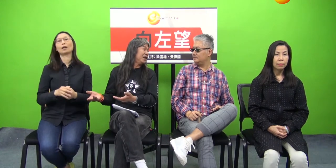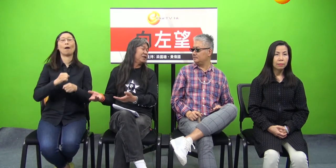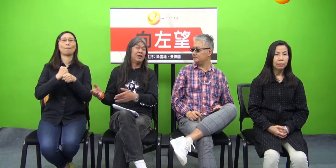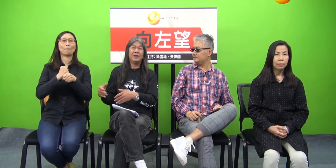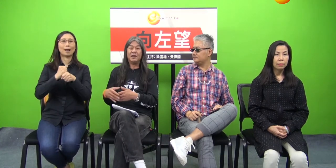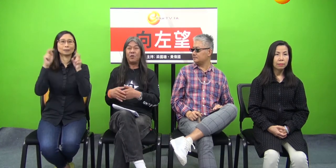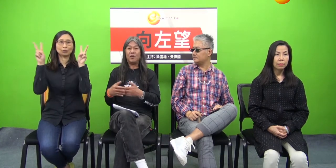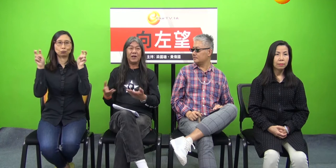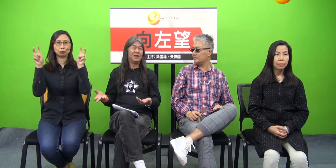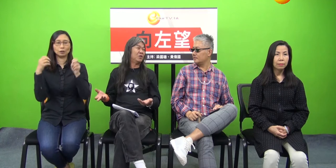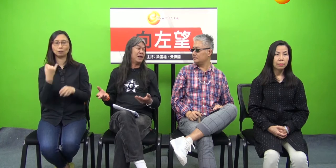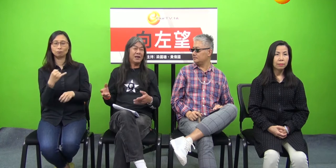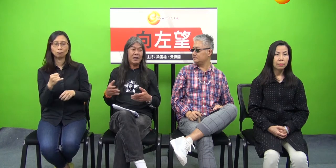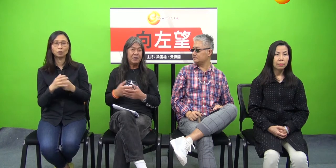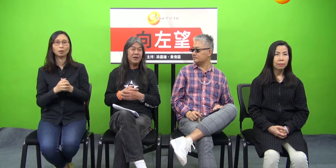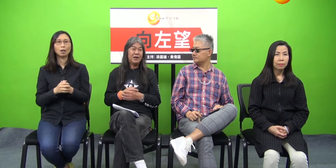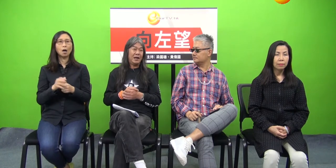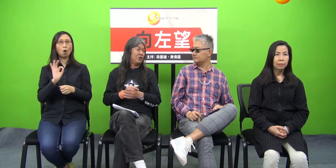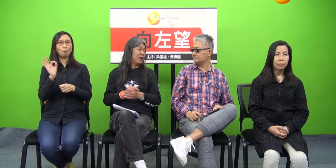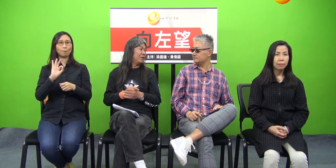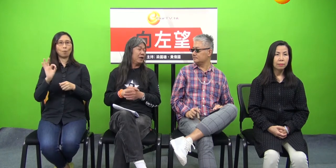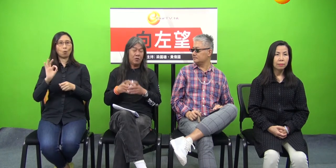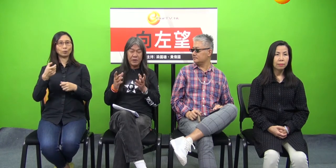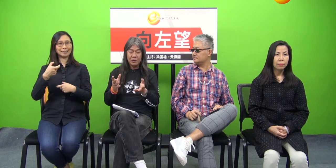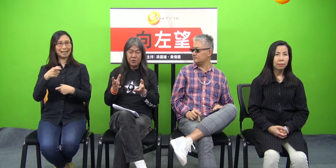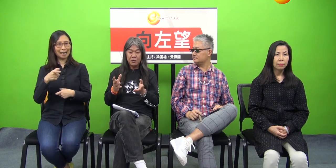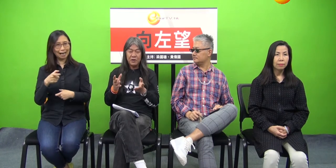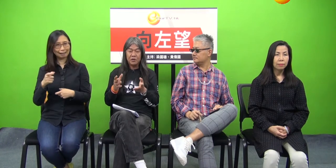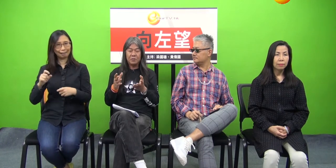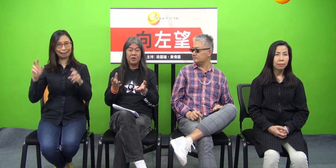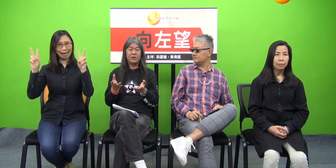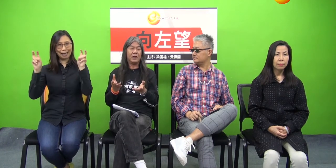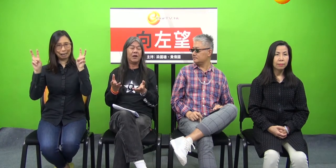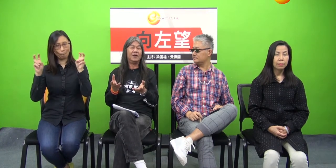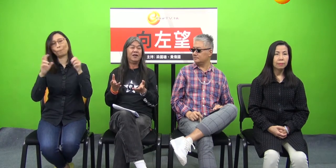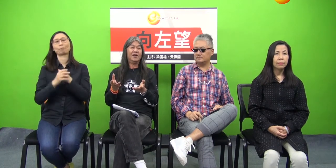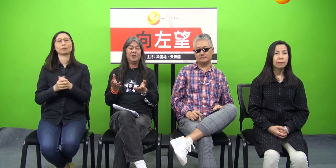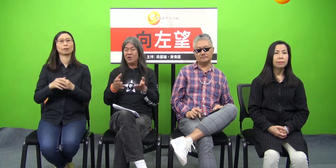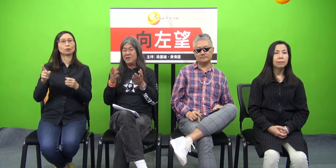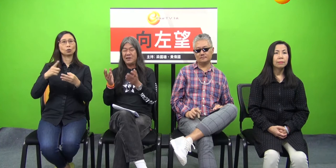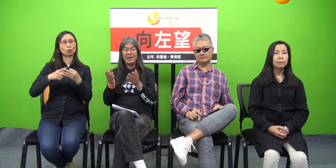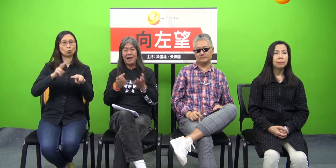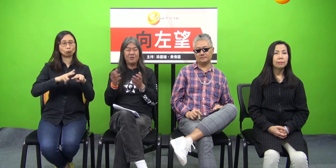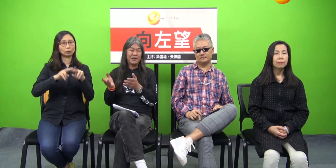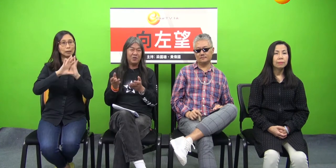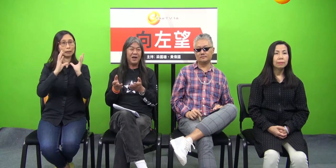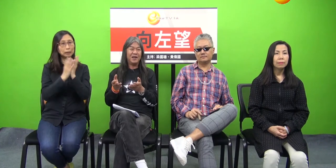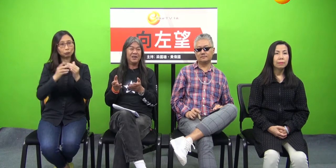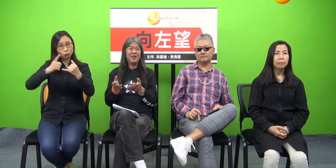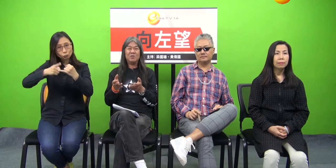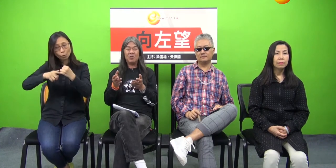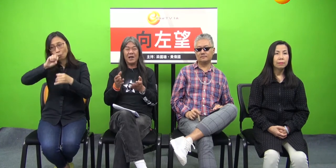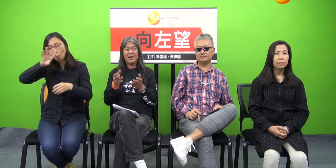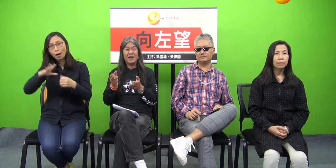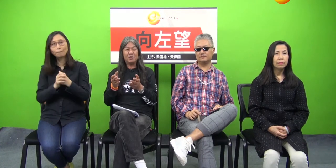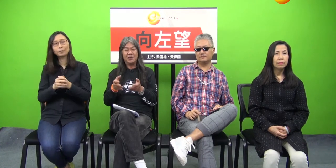啦，因為冇可能嘅。無產階級係最革命啊！共產黨宣言最後尾一句就係話：讓資產階級發抖吧，